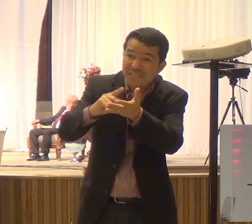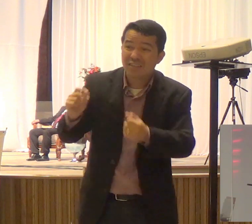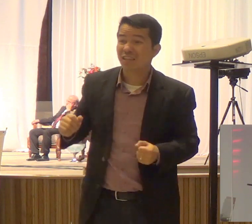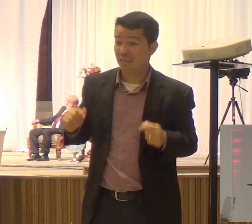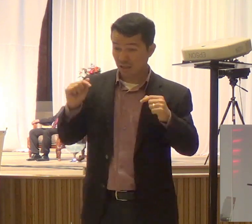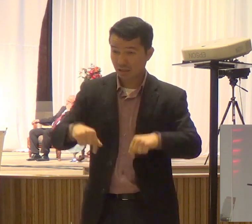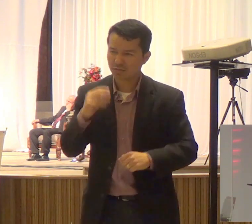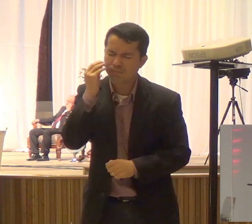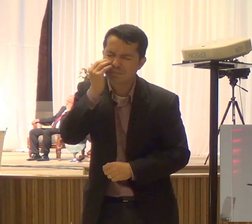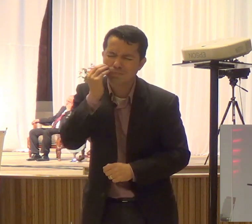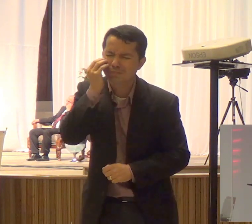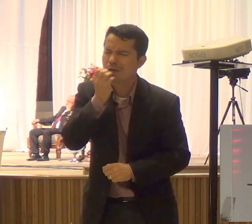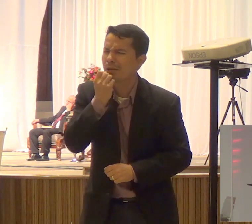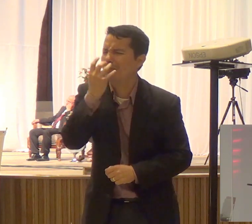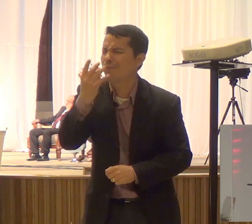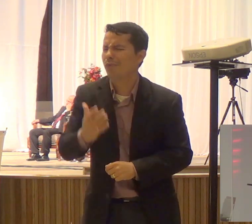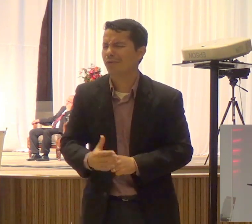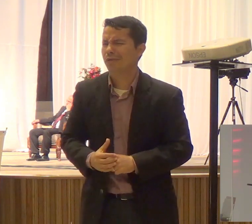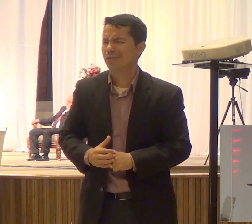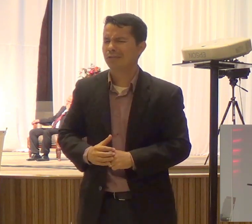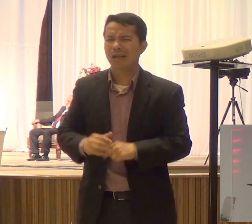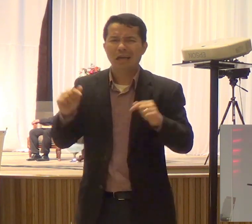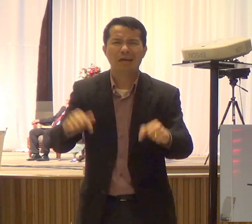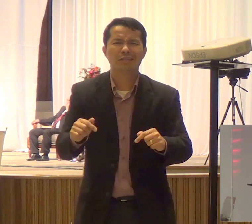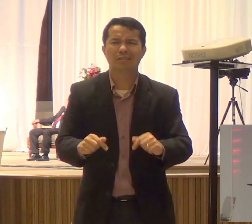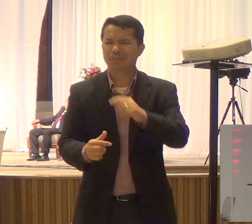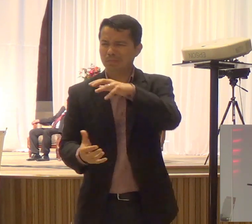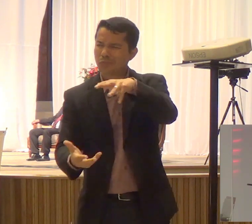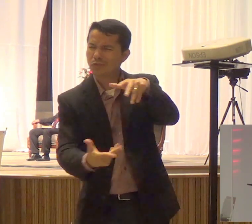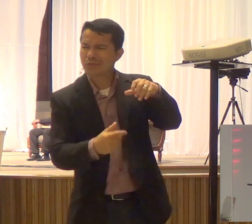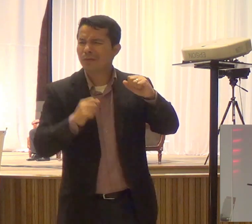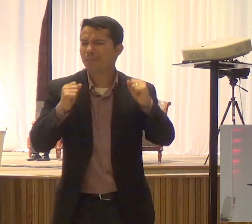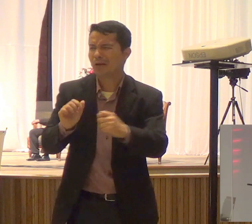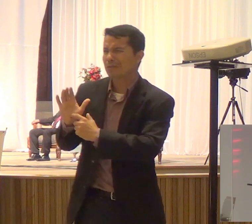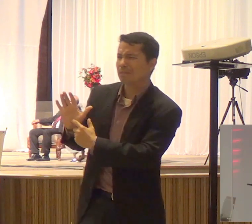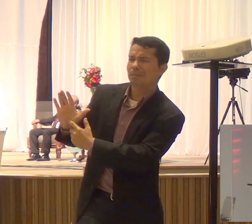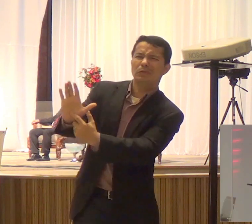nessa terra, que frutifica, que é útil nas mãos de Deus,